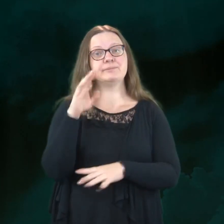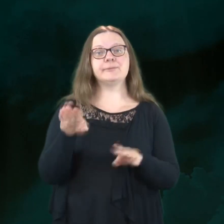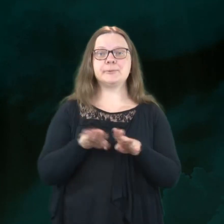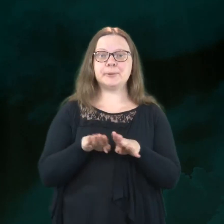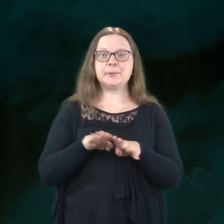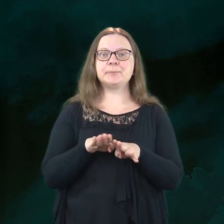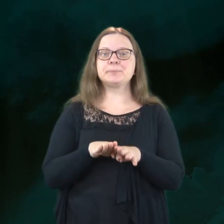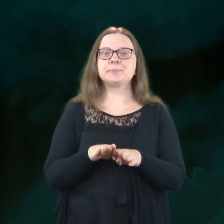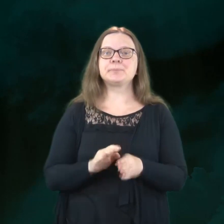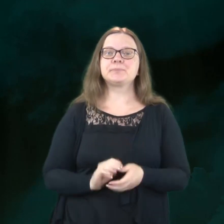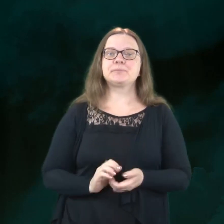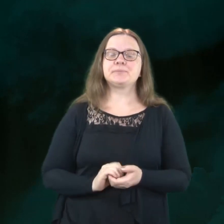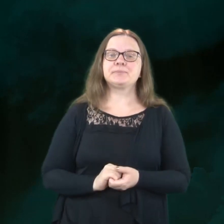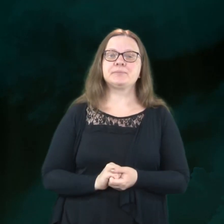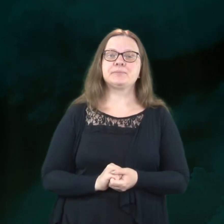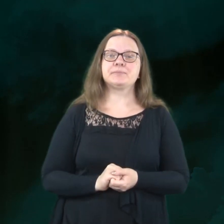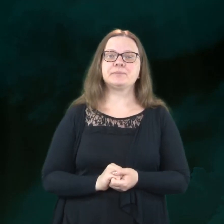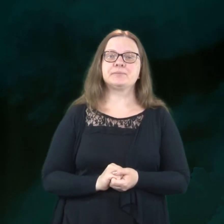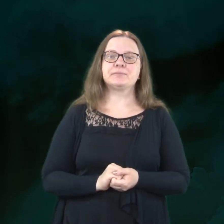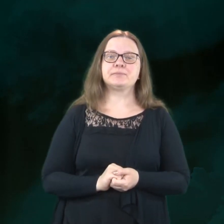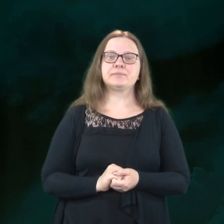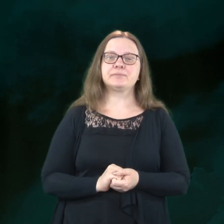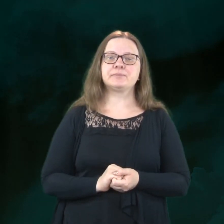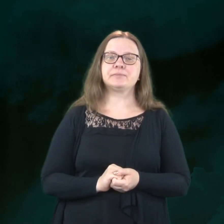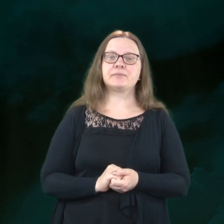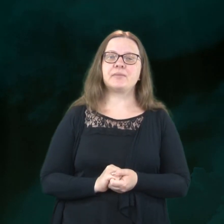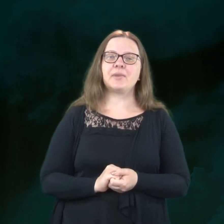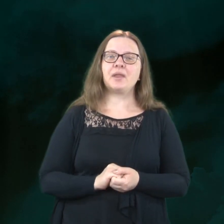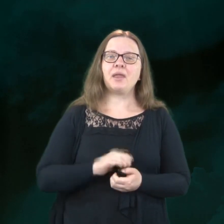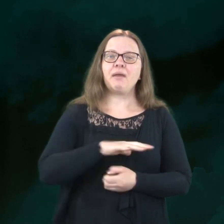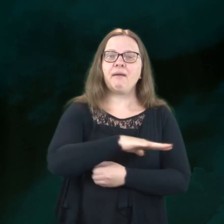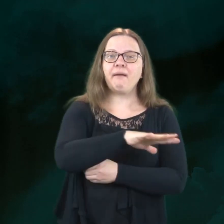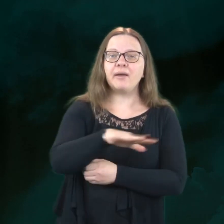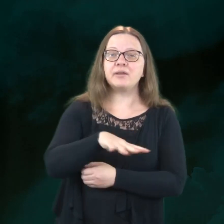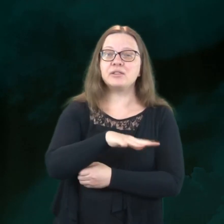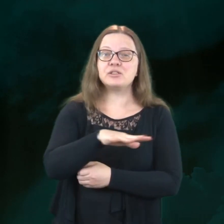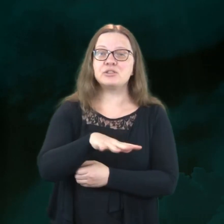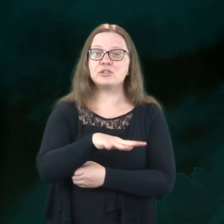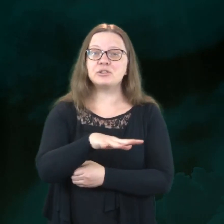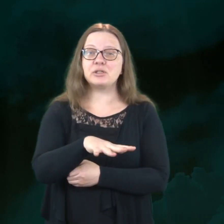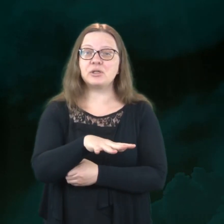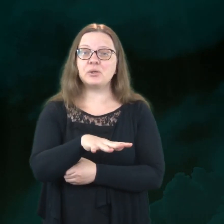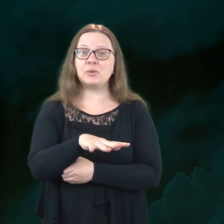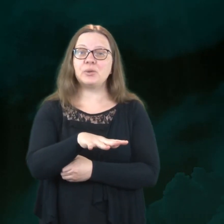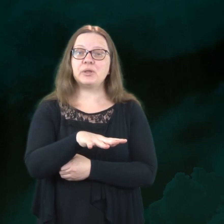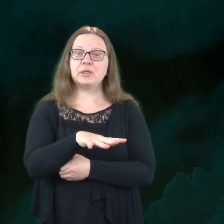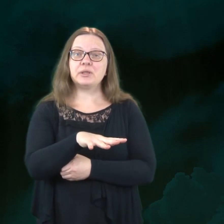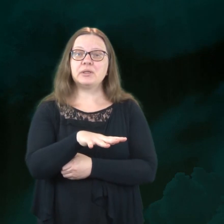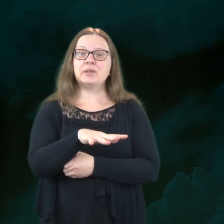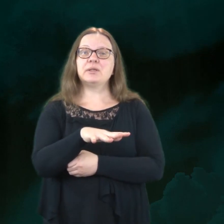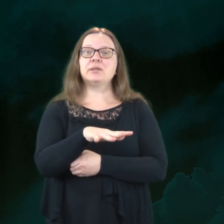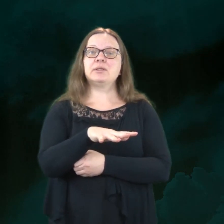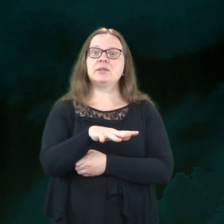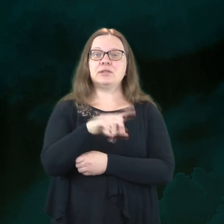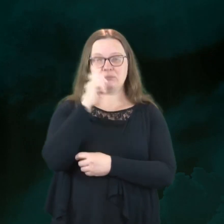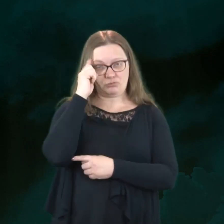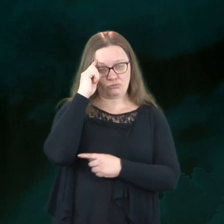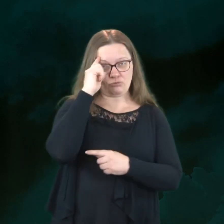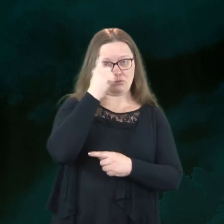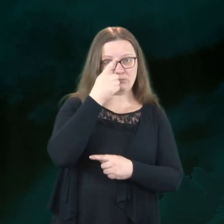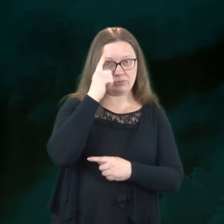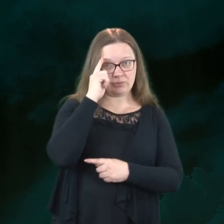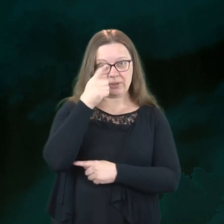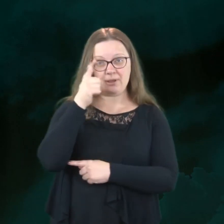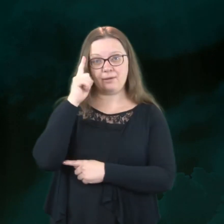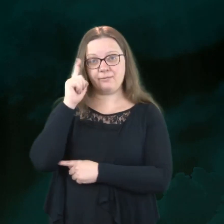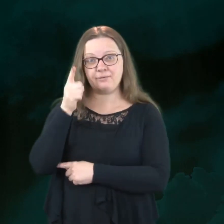toda a região conquistada se falava grego. Então, a cultura grega